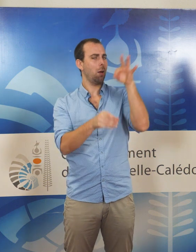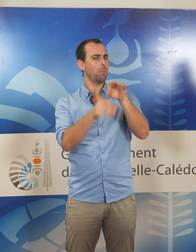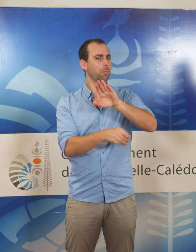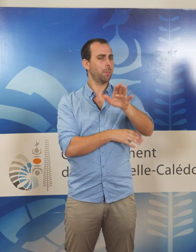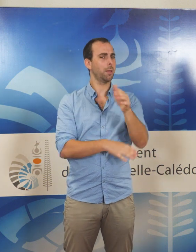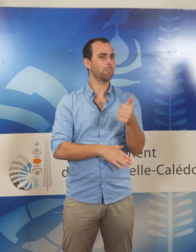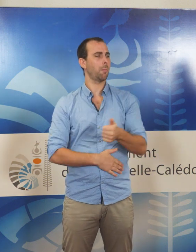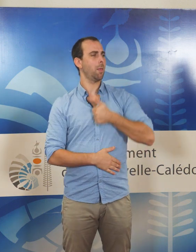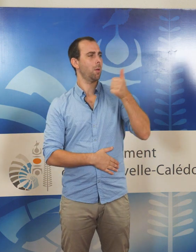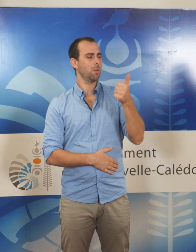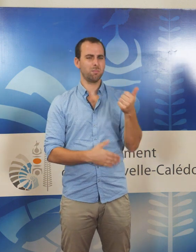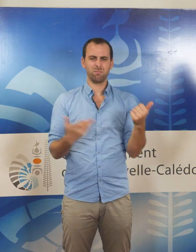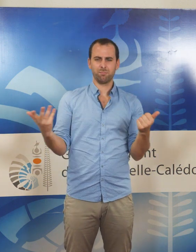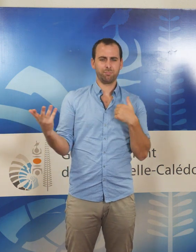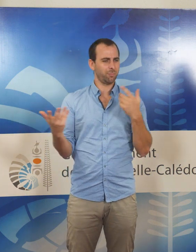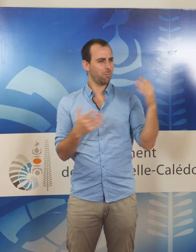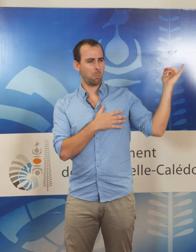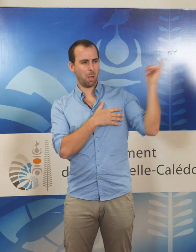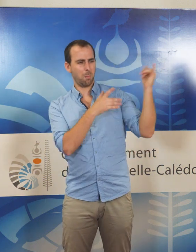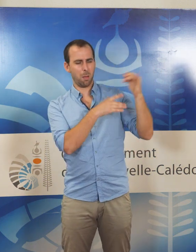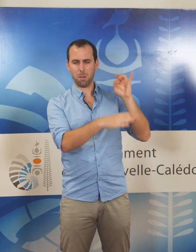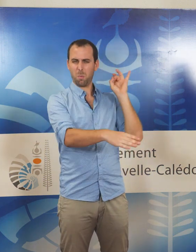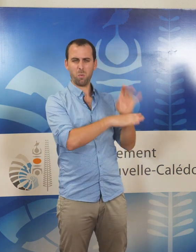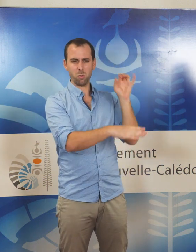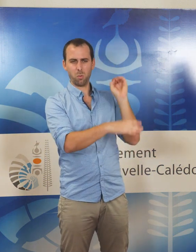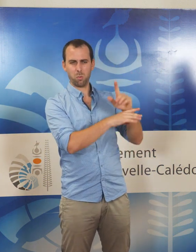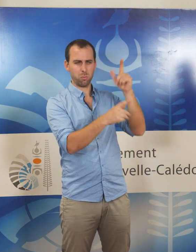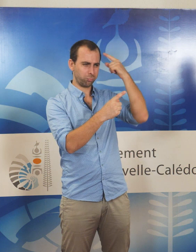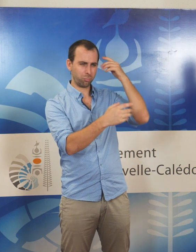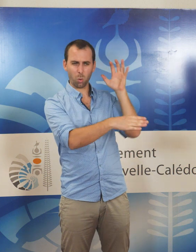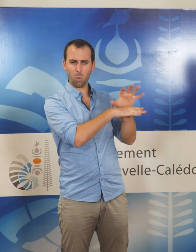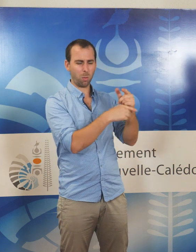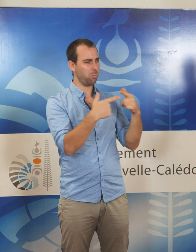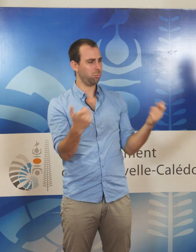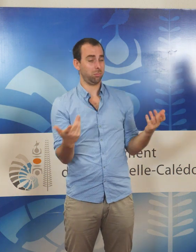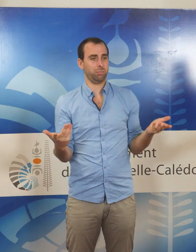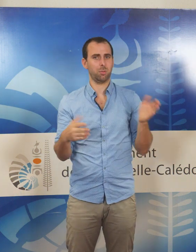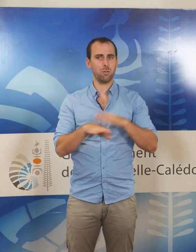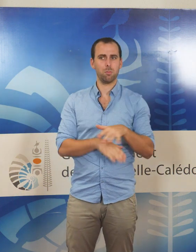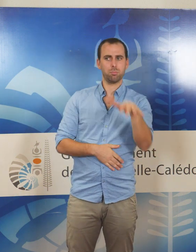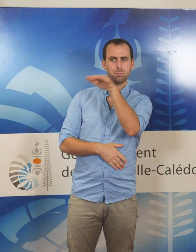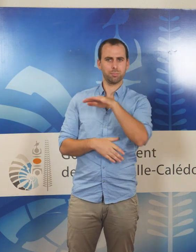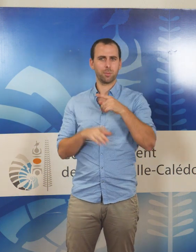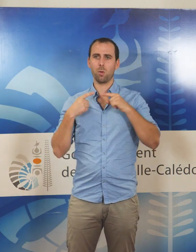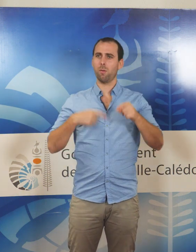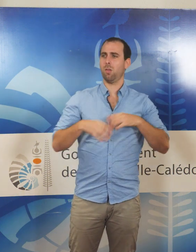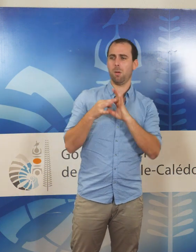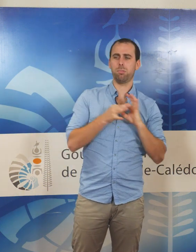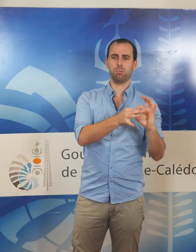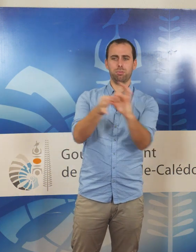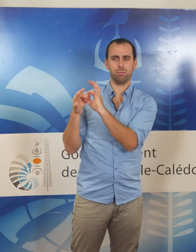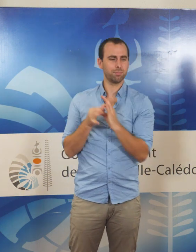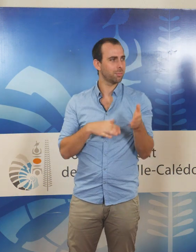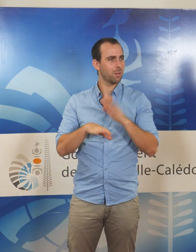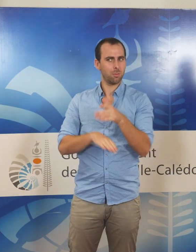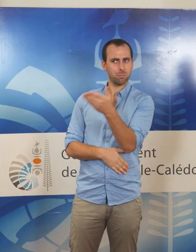fermement à cette arrivée. Qu'en est-il des non-indépendantistes du gouvernement collégial ? Déjà,